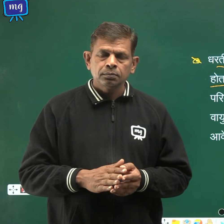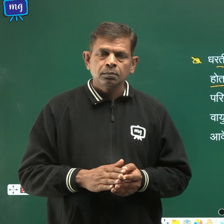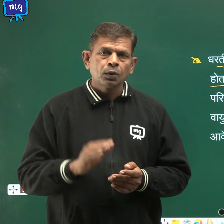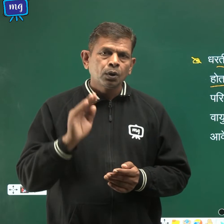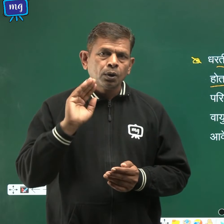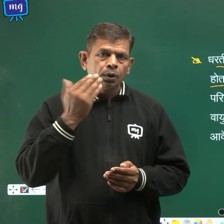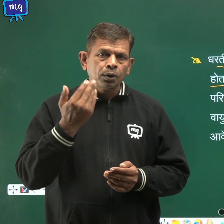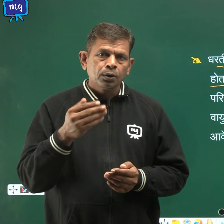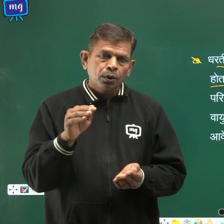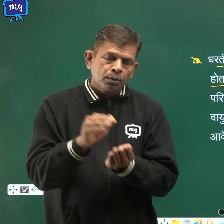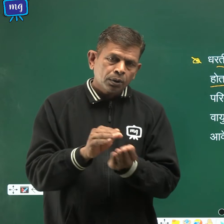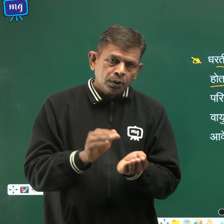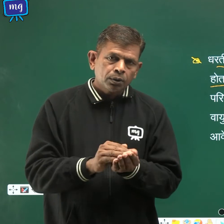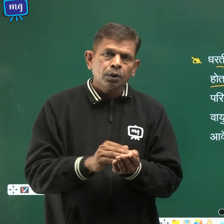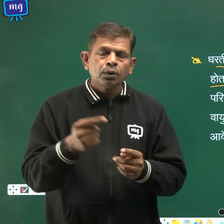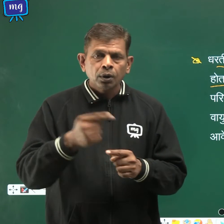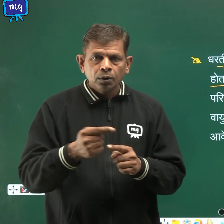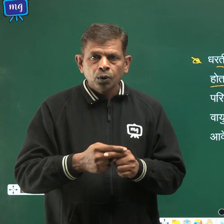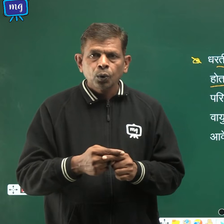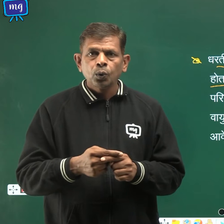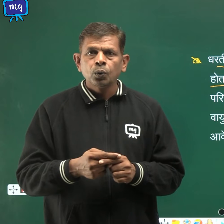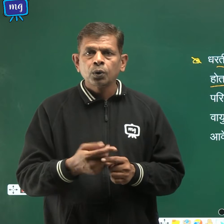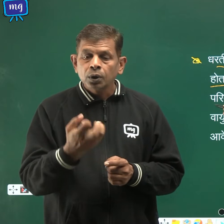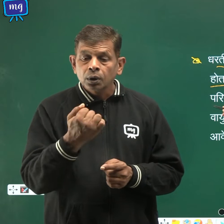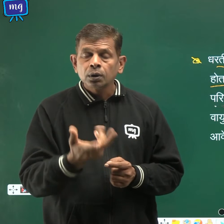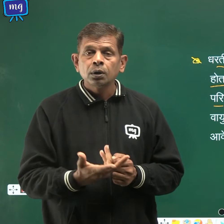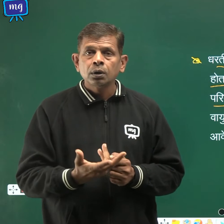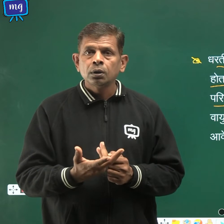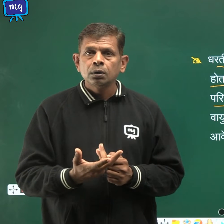जब संचित आवेशों का परिमाण